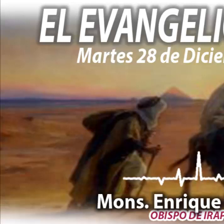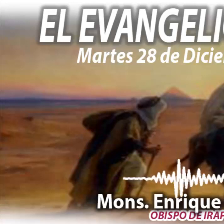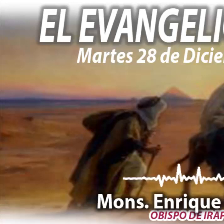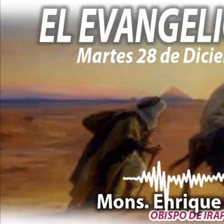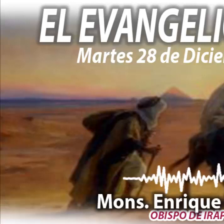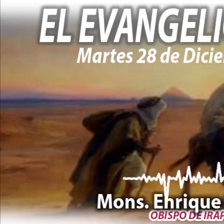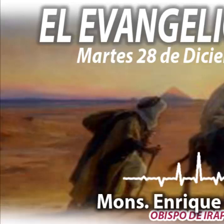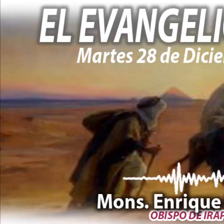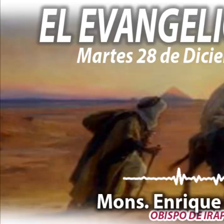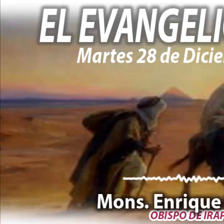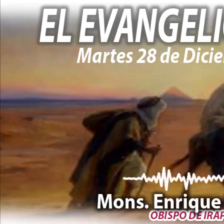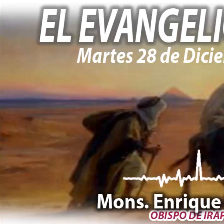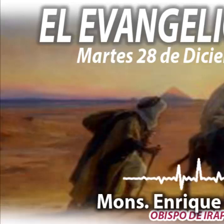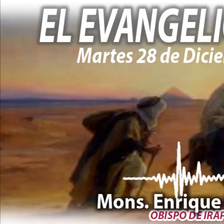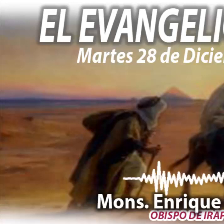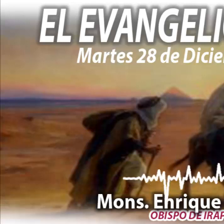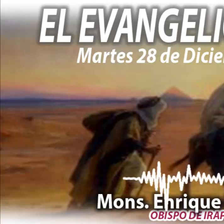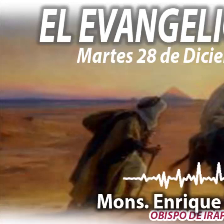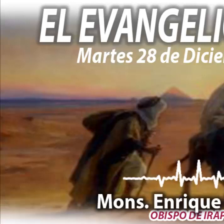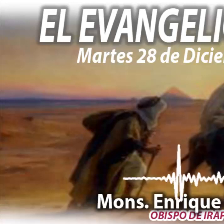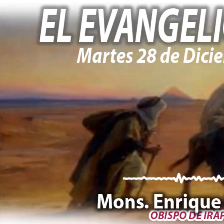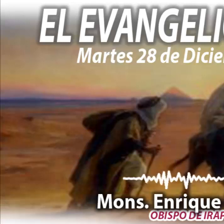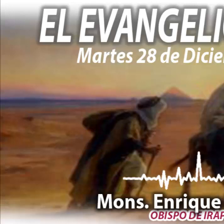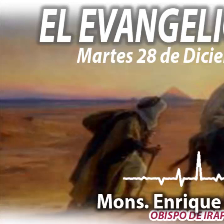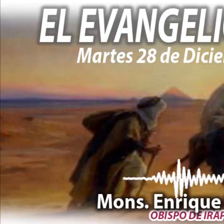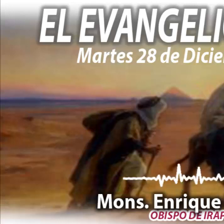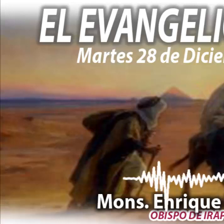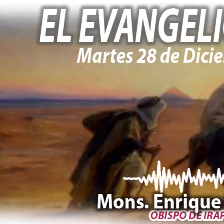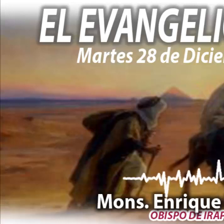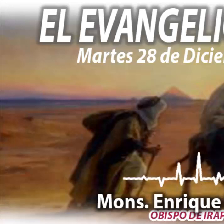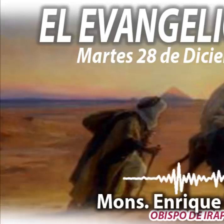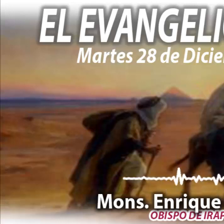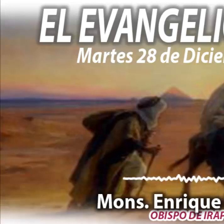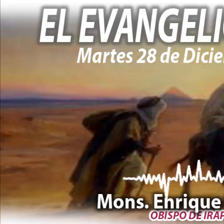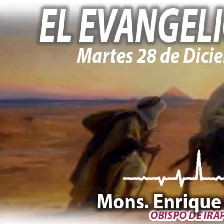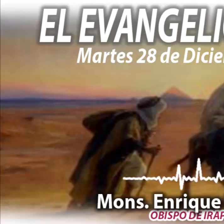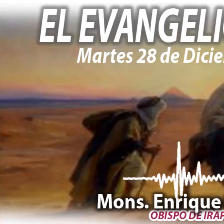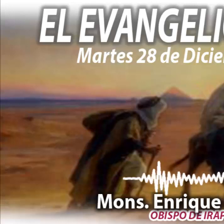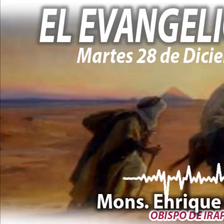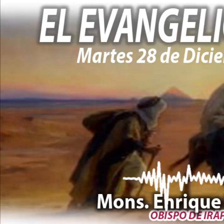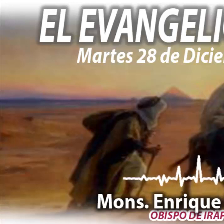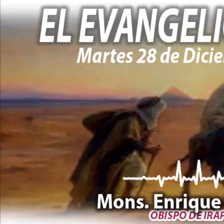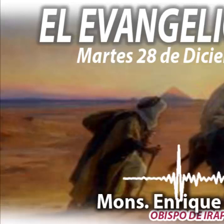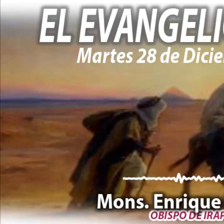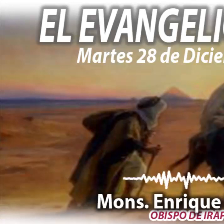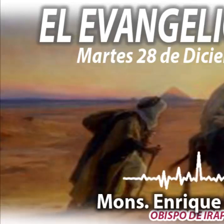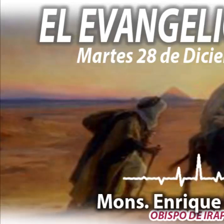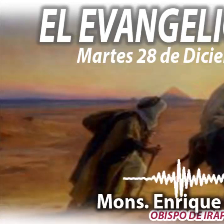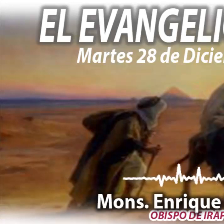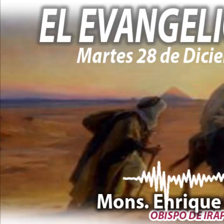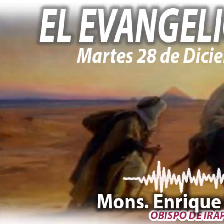El Evangelio del Día, en voz de Monseñor Enrique Díaz, a través de Radio María, voz